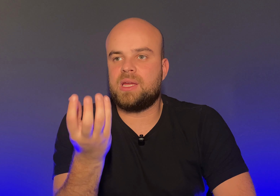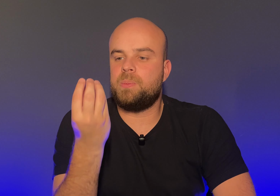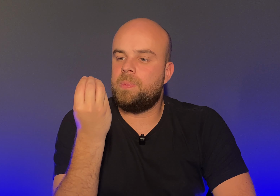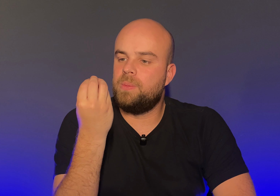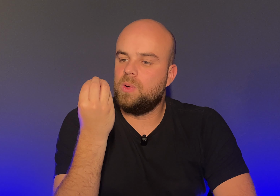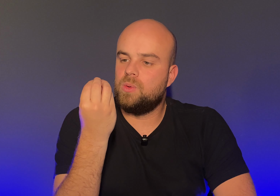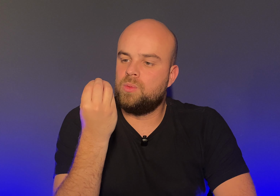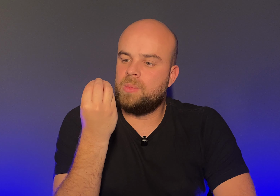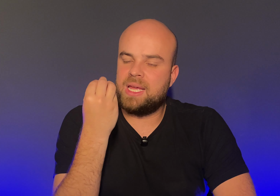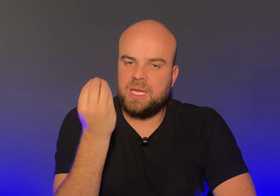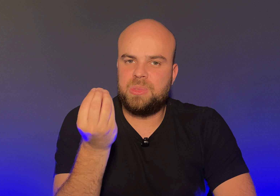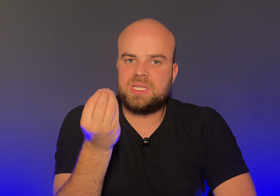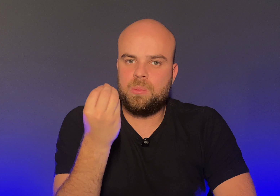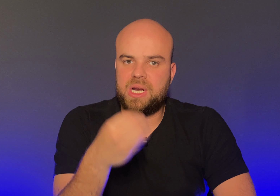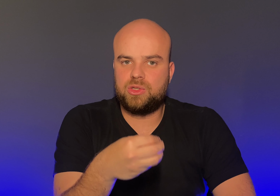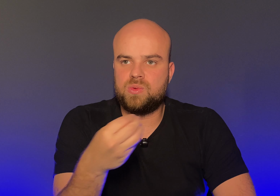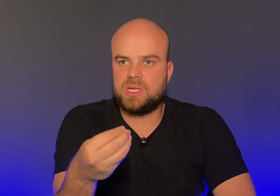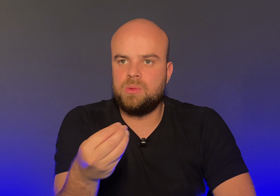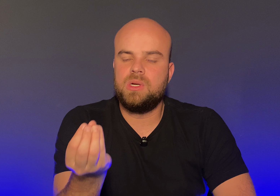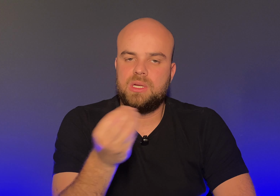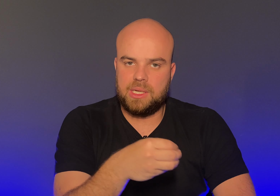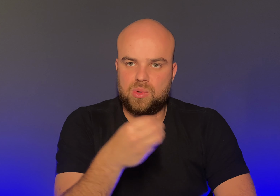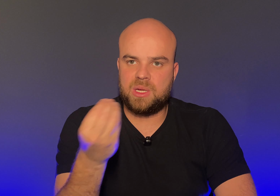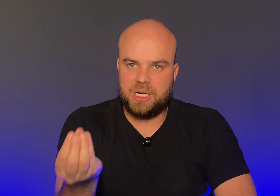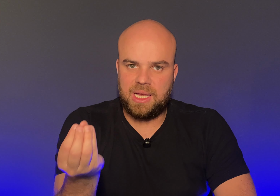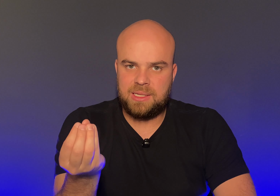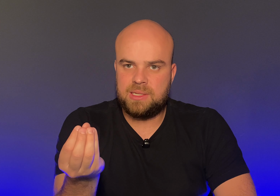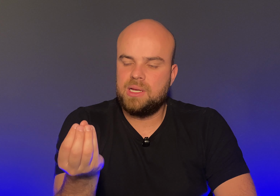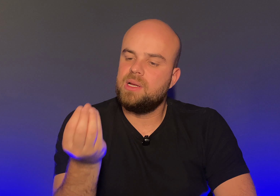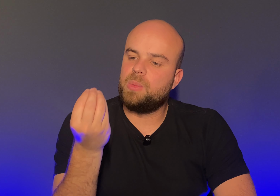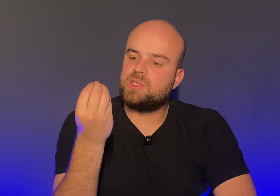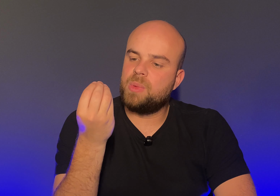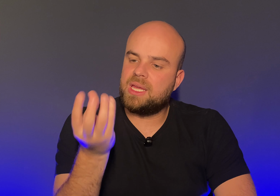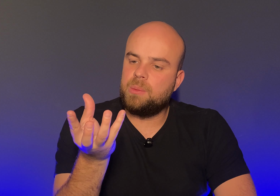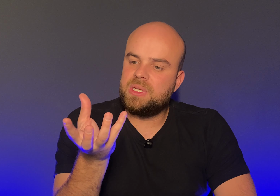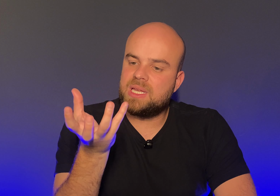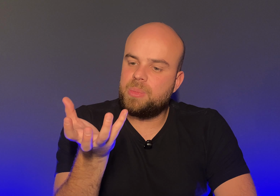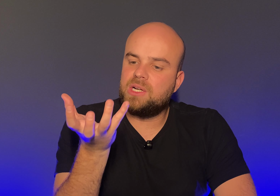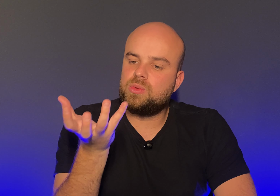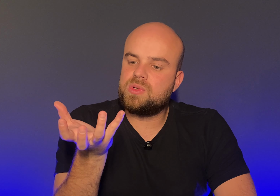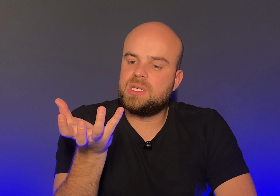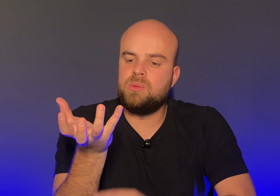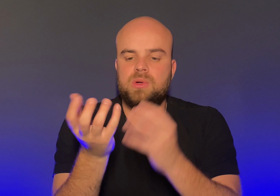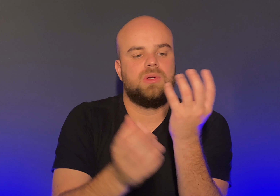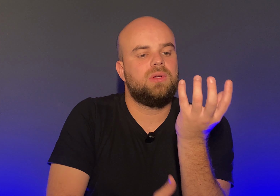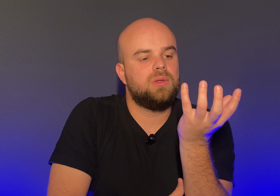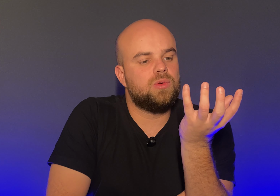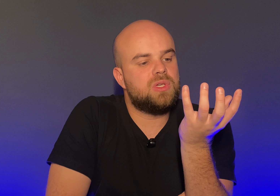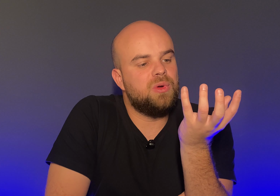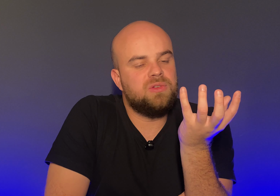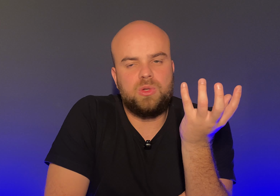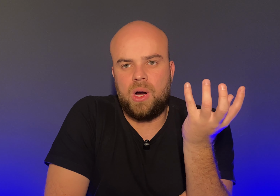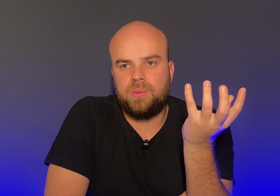que uma equipe sempre a junção das suas habilidades mas uma equipe sempre a junção do seu individual